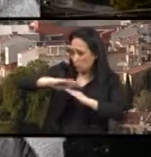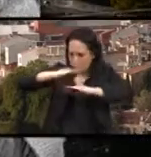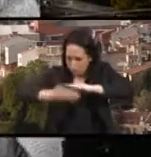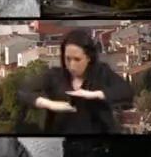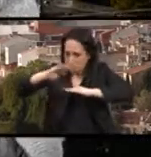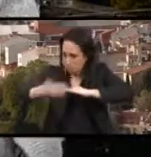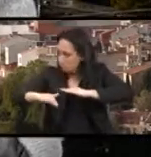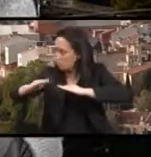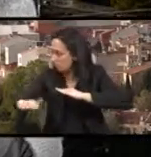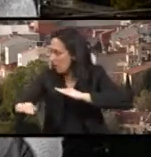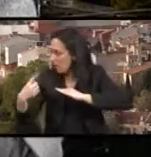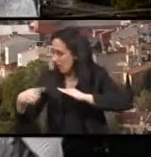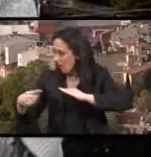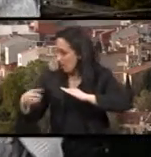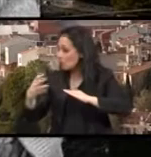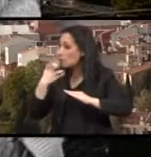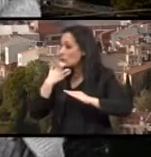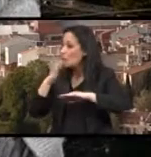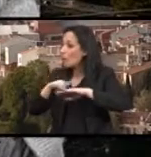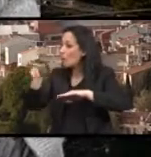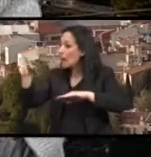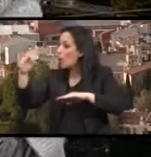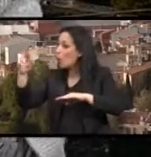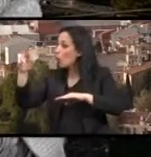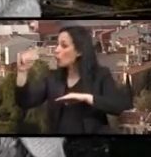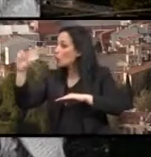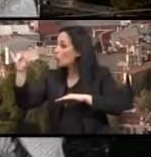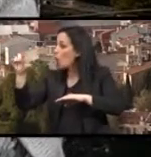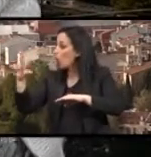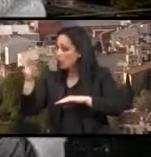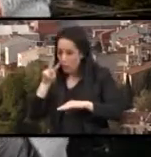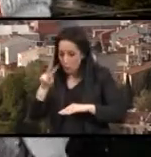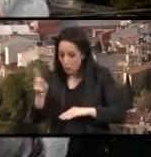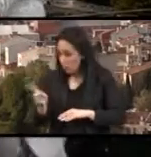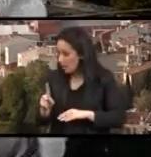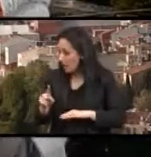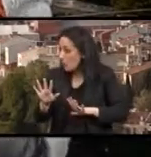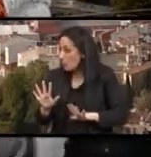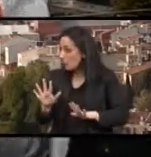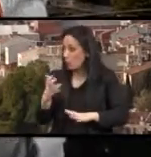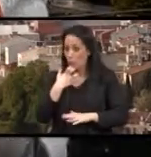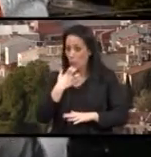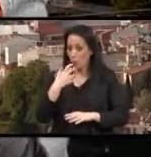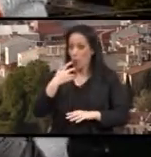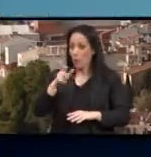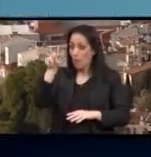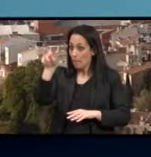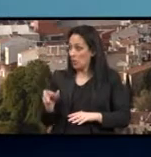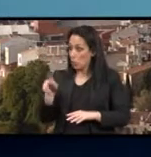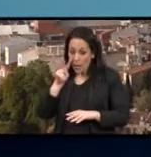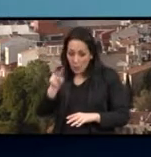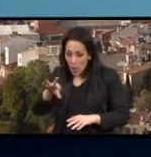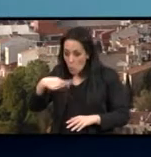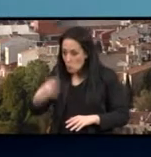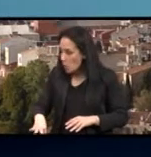clar, per l'Oriol no el veu, no? Però els que veiem els patim perquè